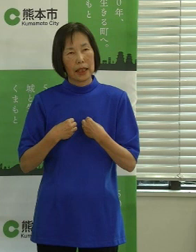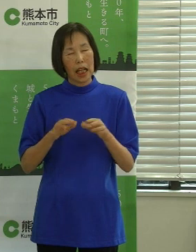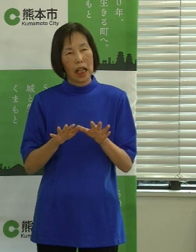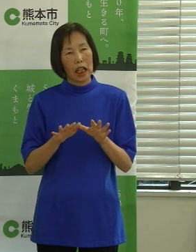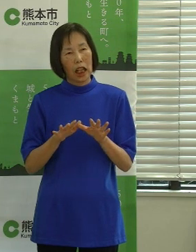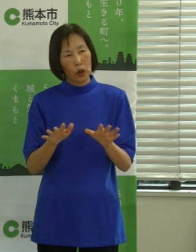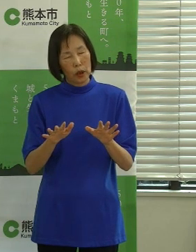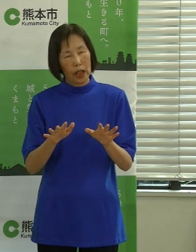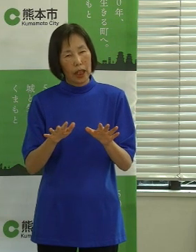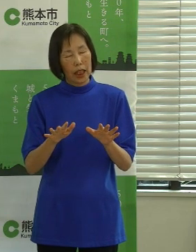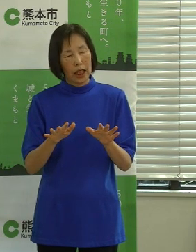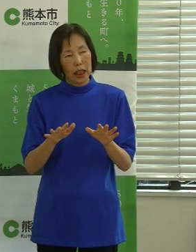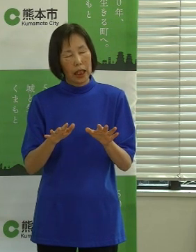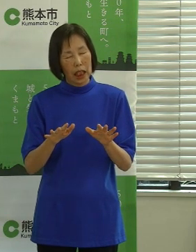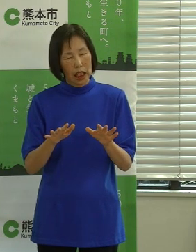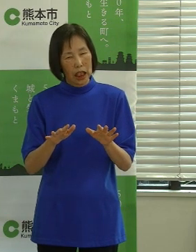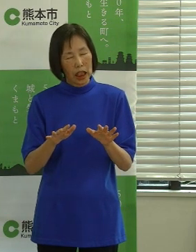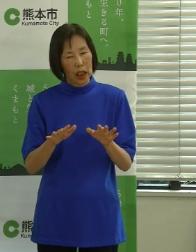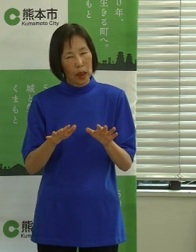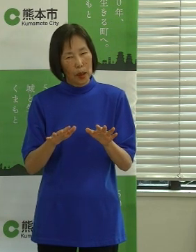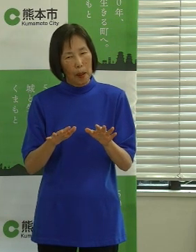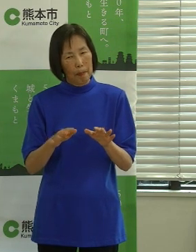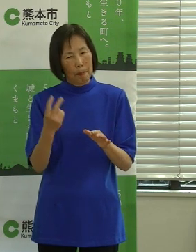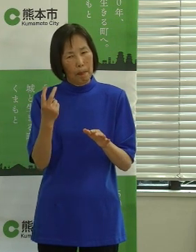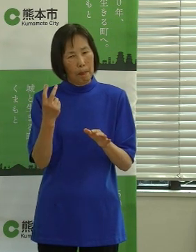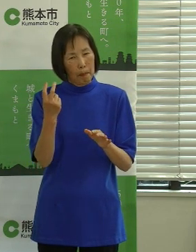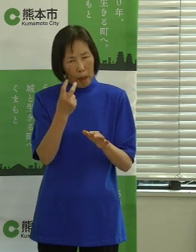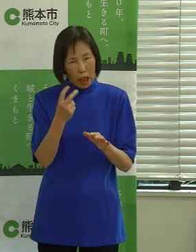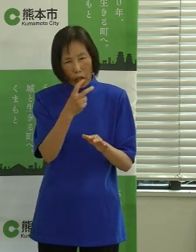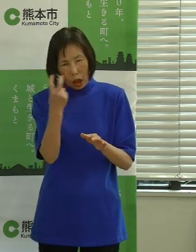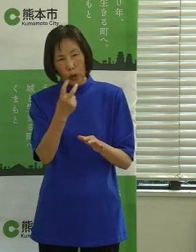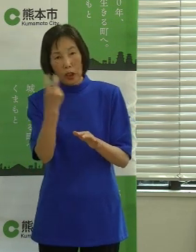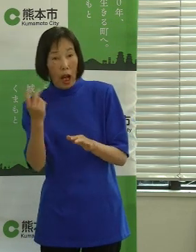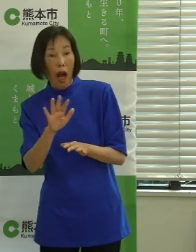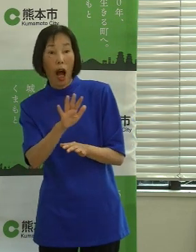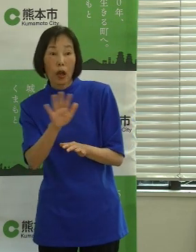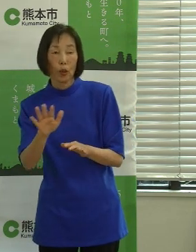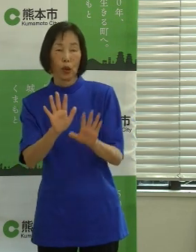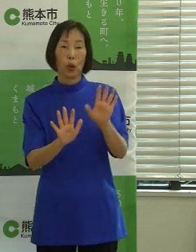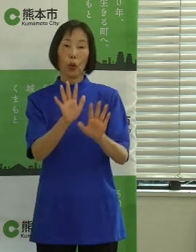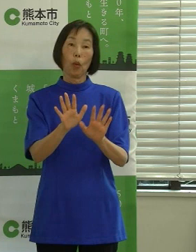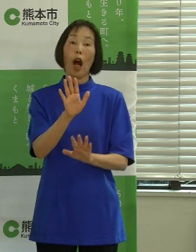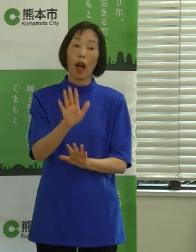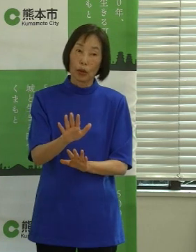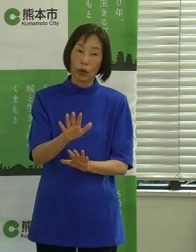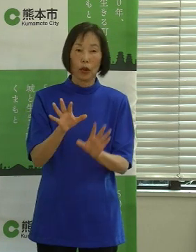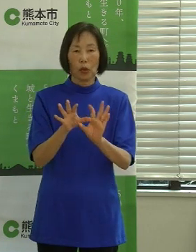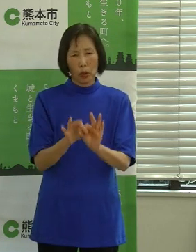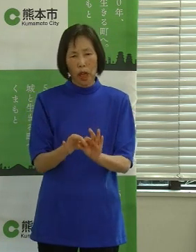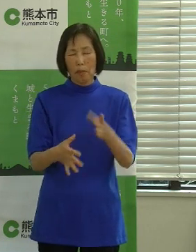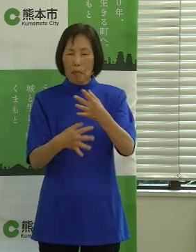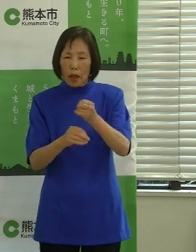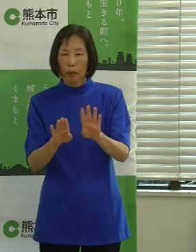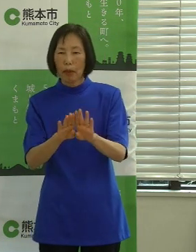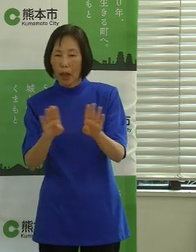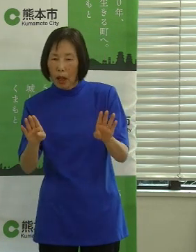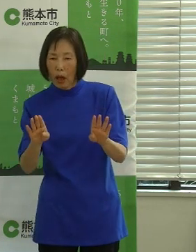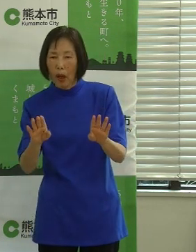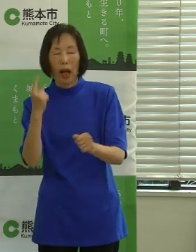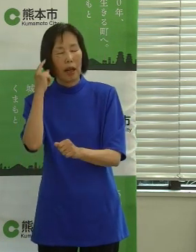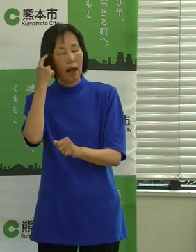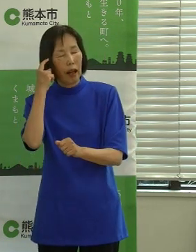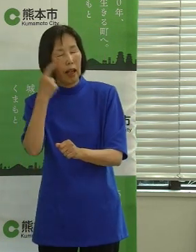大が確認をですねまだされているところでございますので、こういった状況も踏まえて時期等については検討したいと思ってます